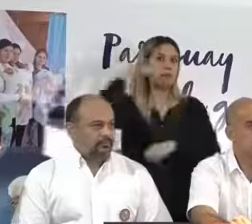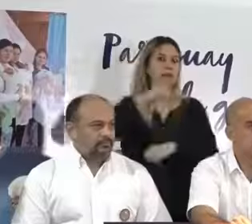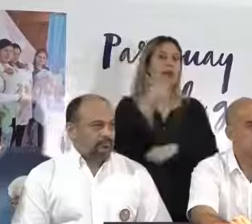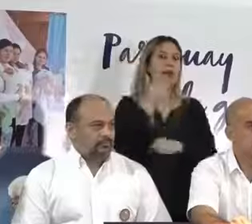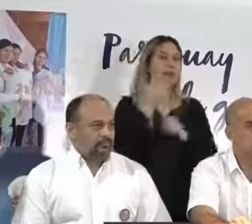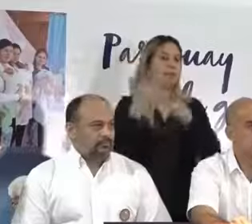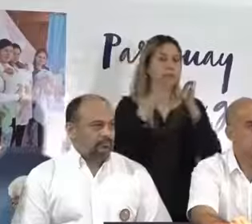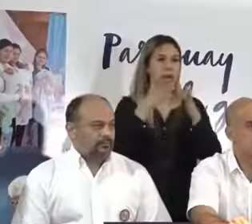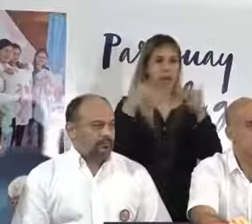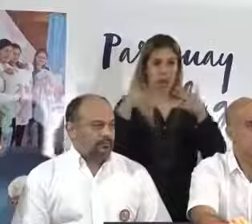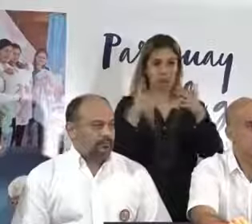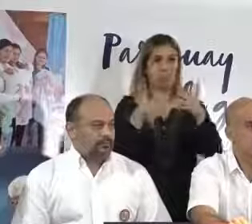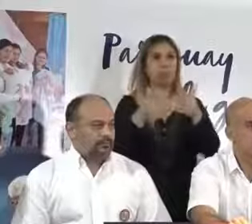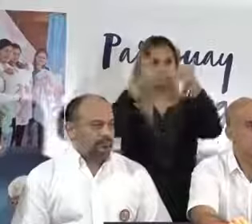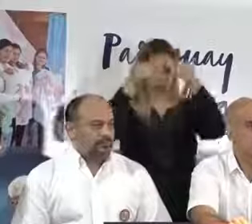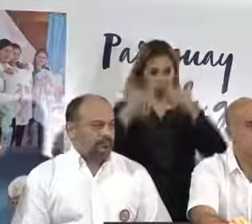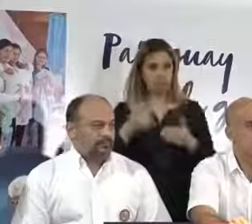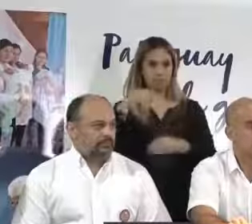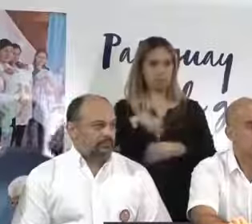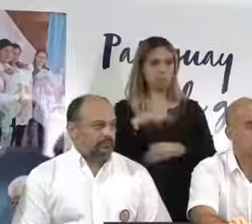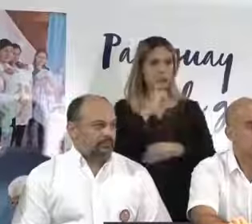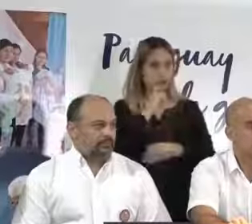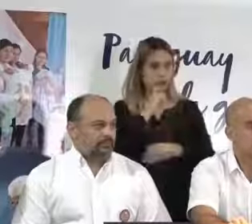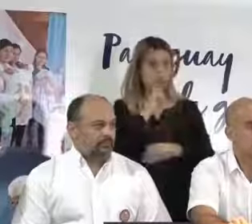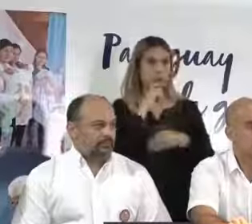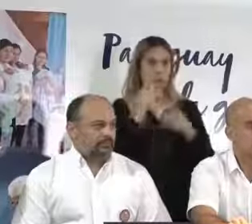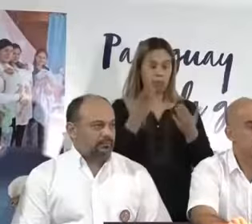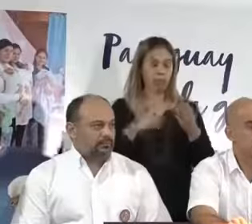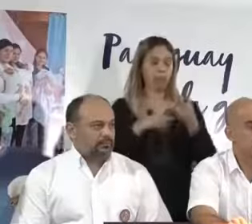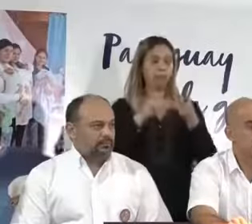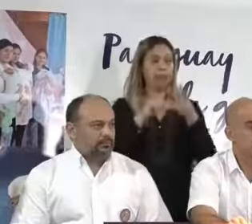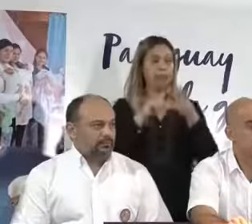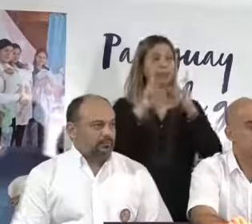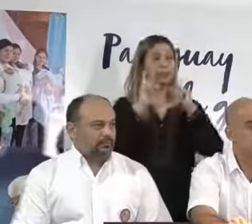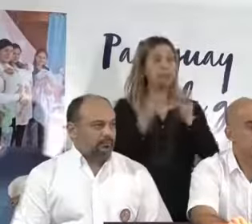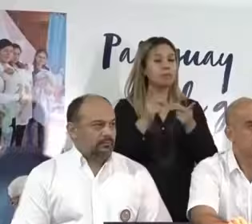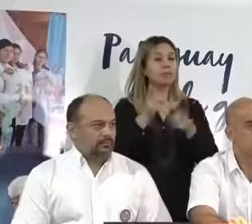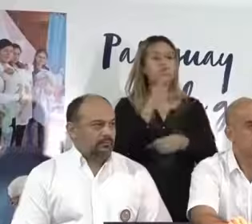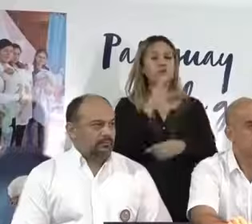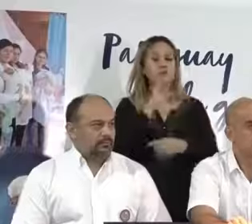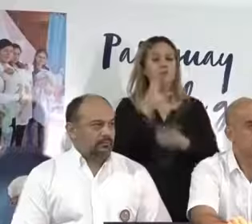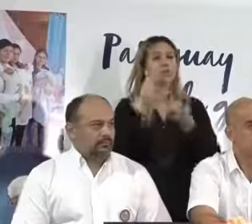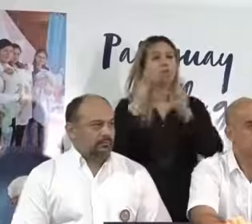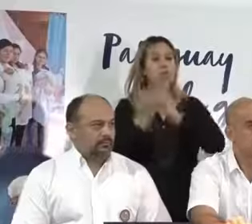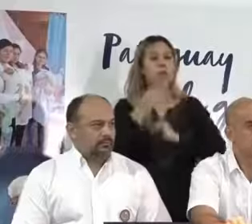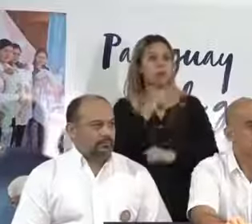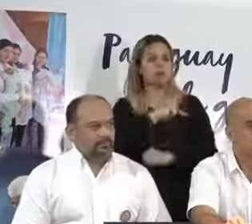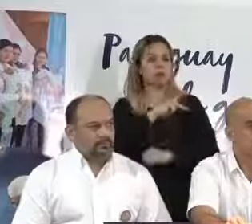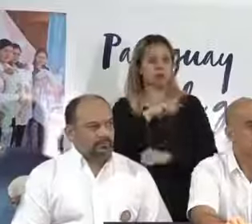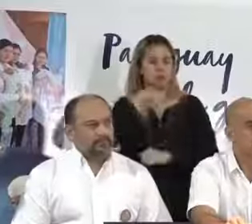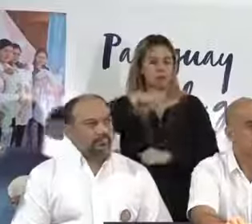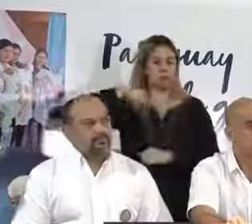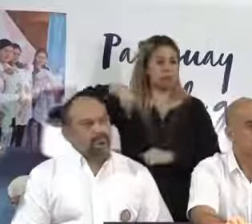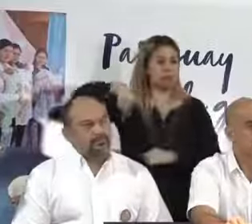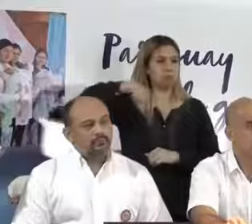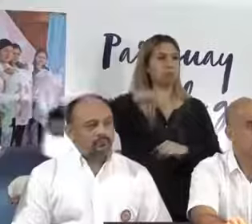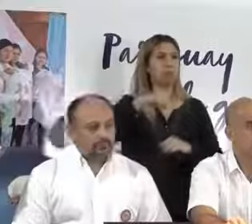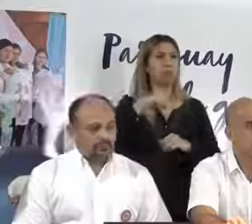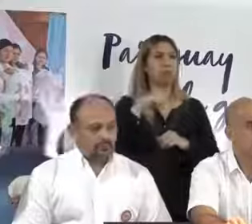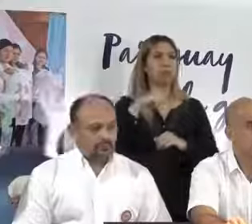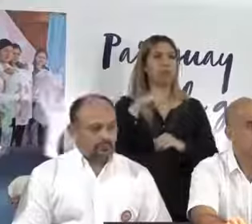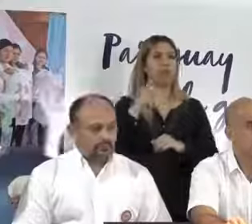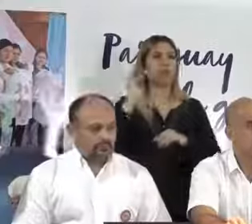cambió? ¿Piensan que eso se va a adelantar, por un lado? Y por el otro lado, ¿qué medidas tienen que tomar las personas que